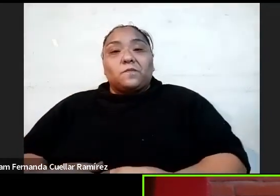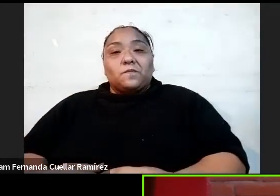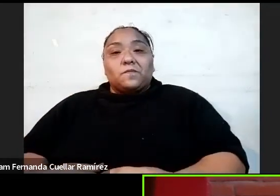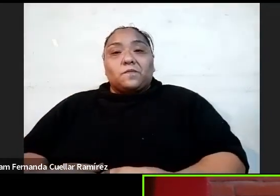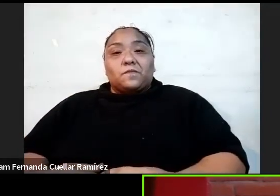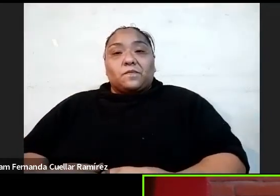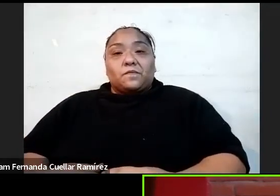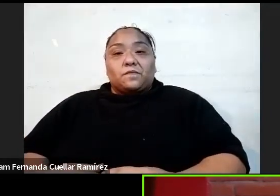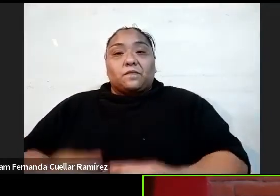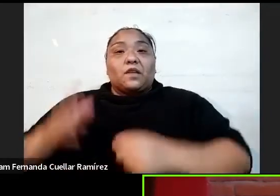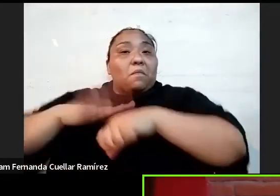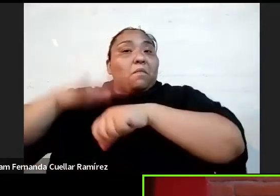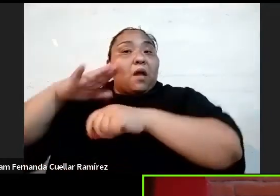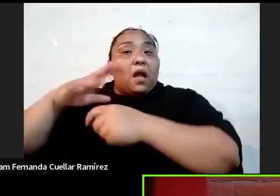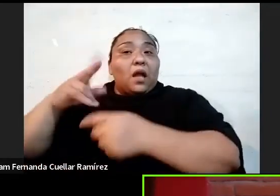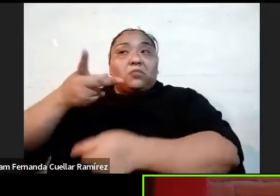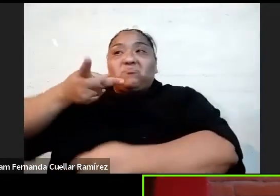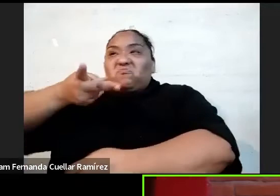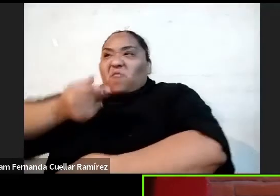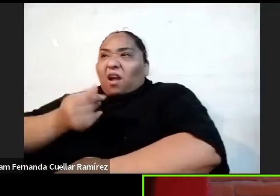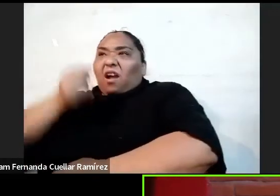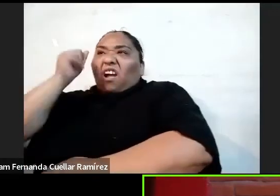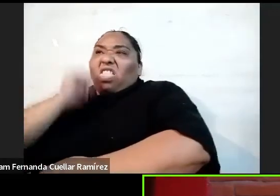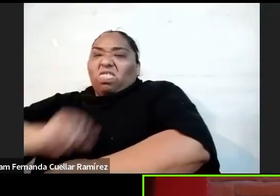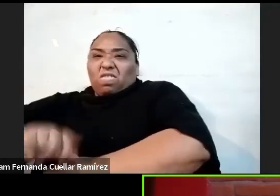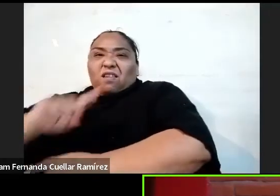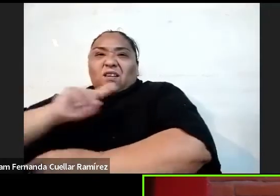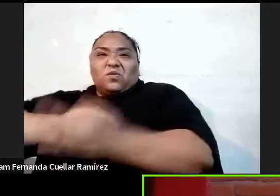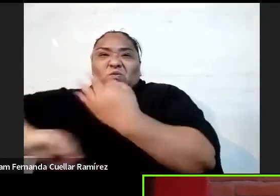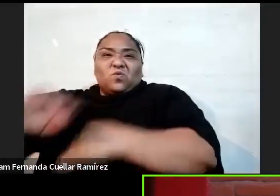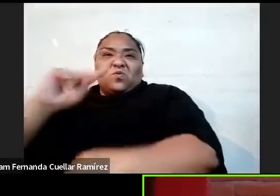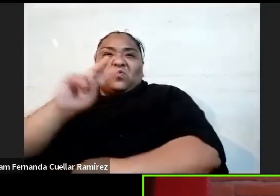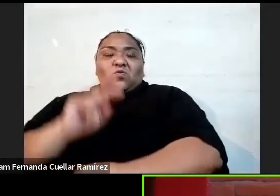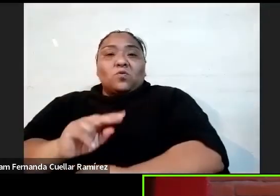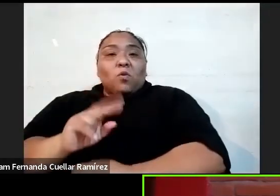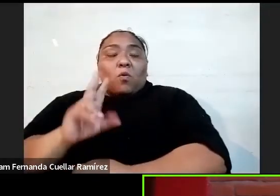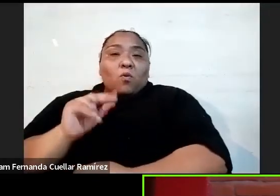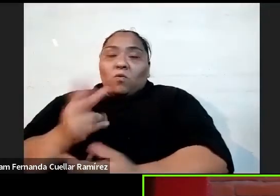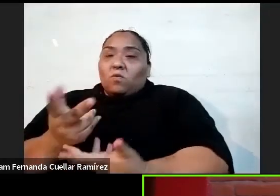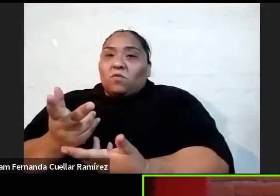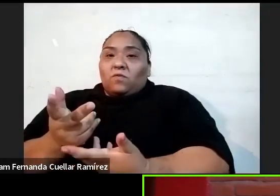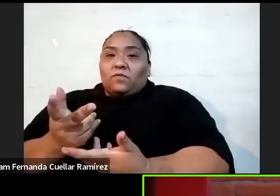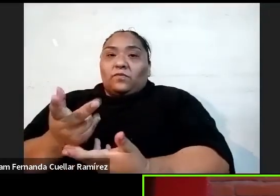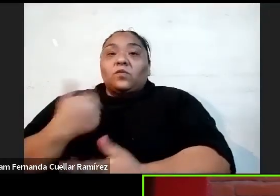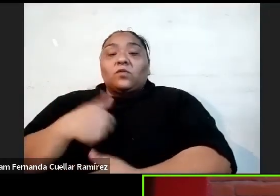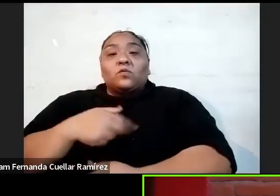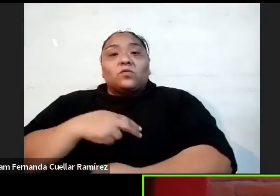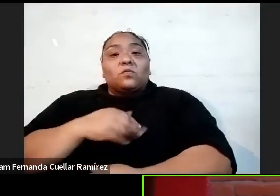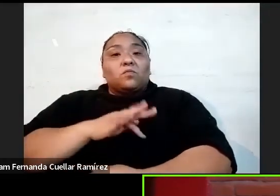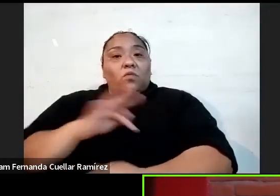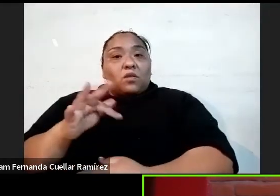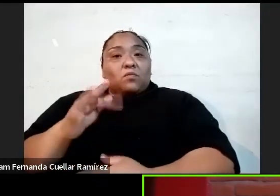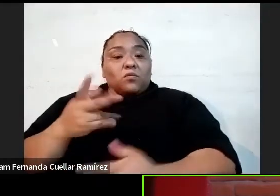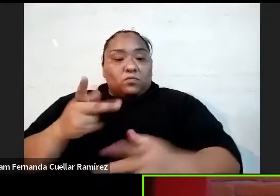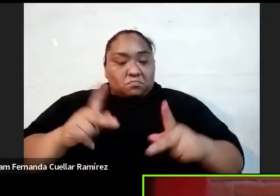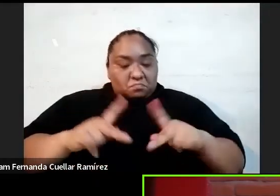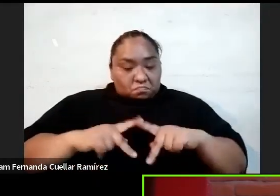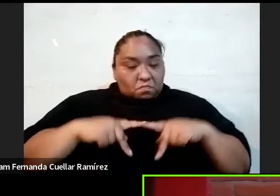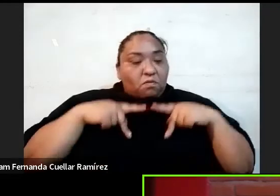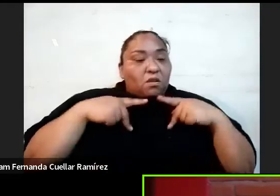la más perra, por así decirlo. Y que no, y que también podemos ser seres vulnerables, que